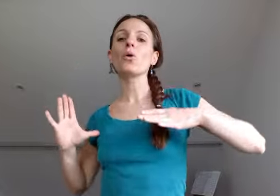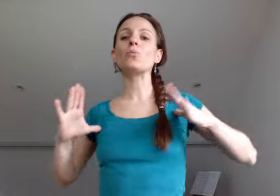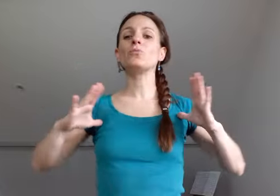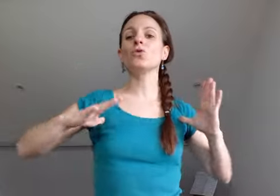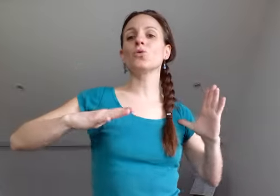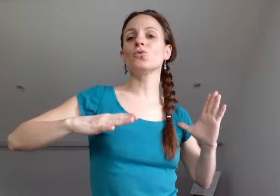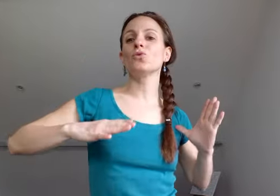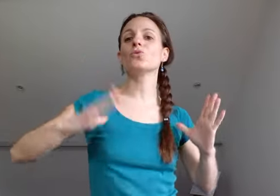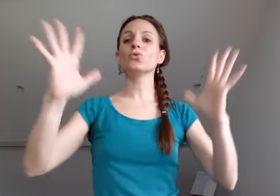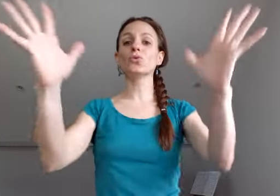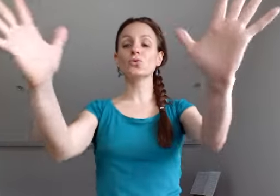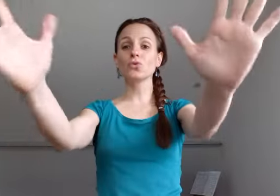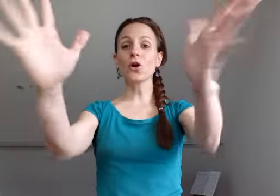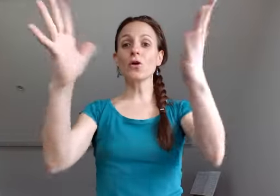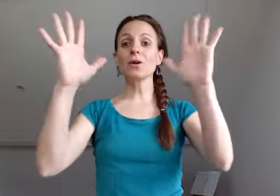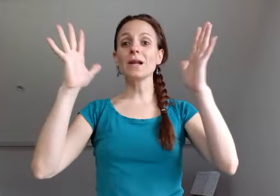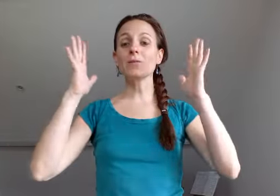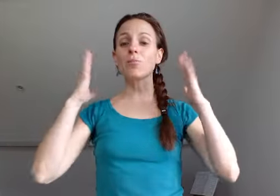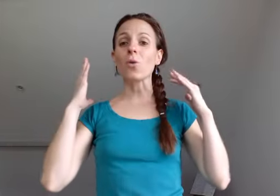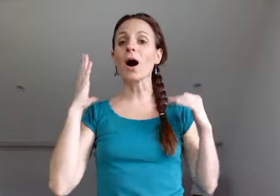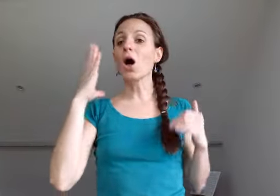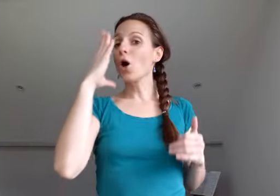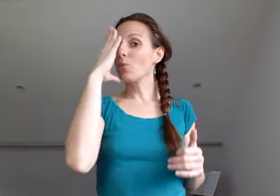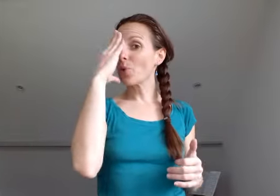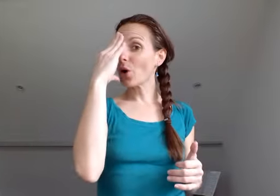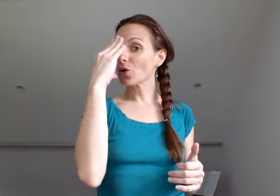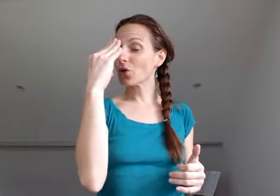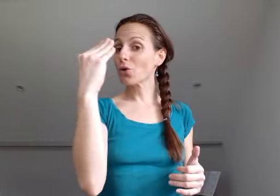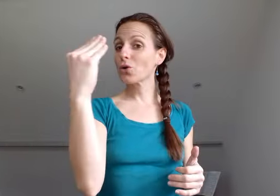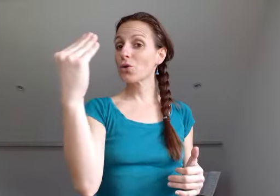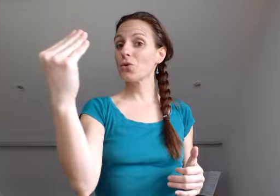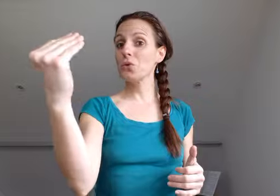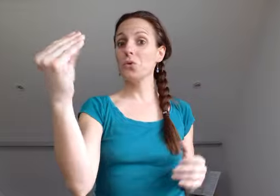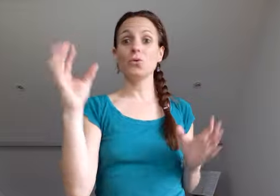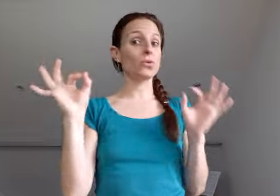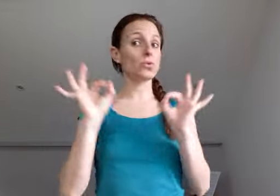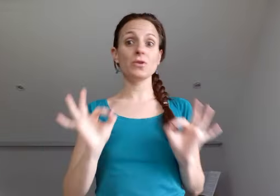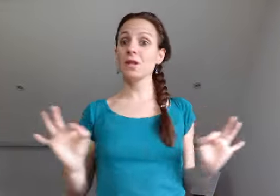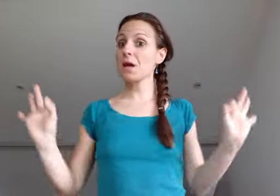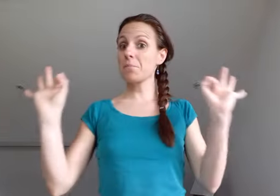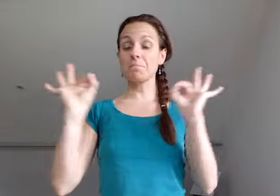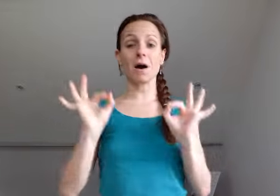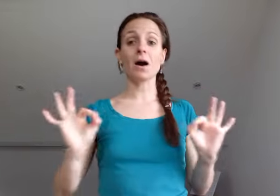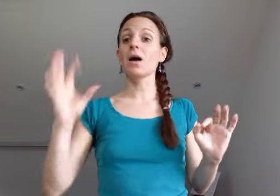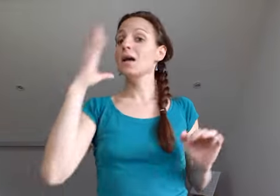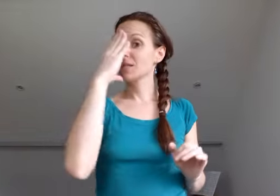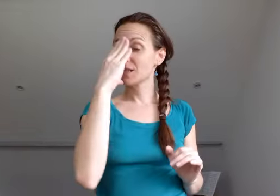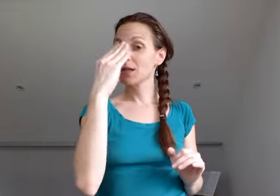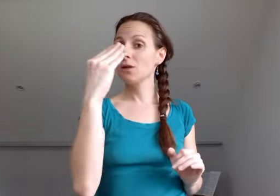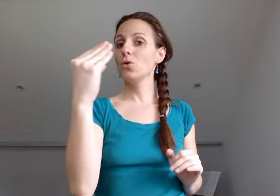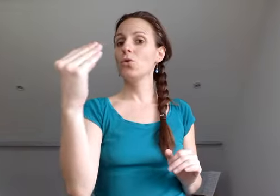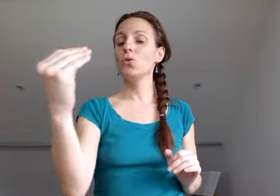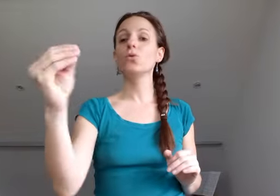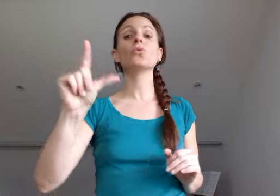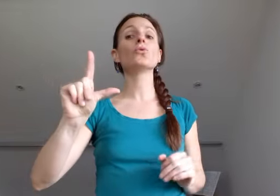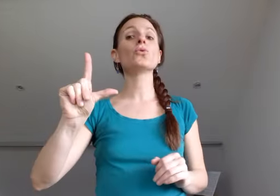promenons nous dans les bois pendant que le loup n'y est pas si le loup